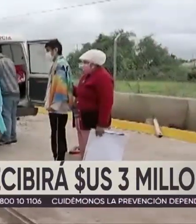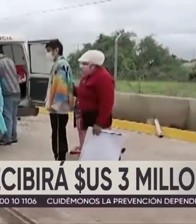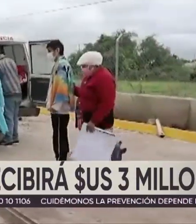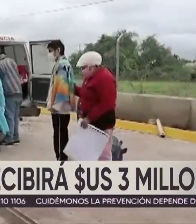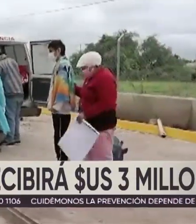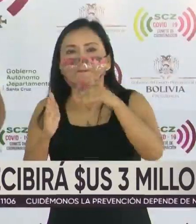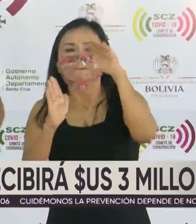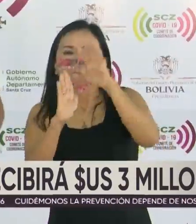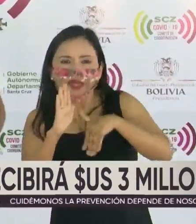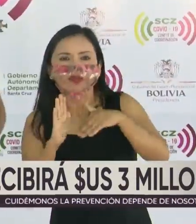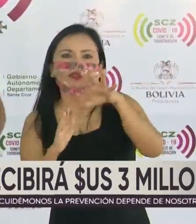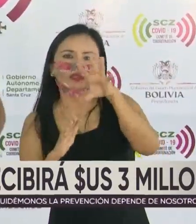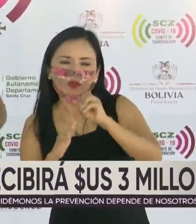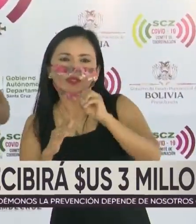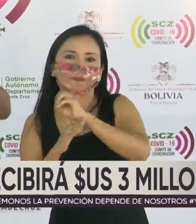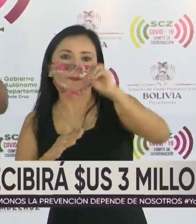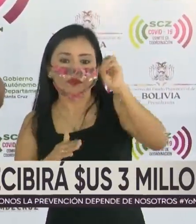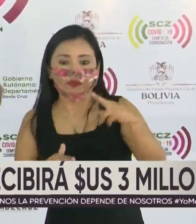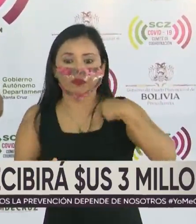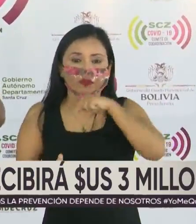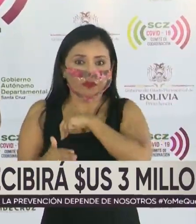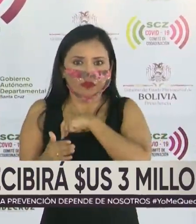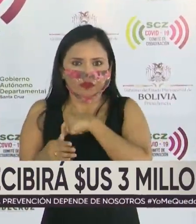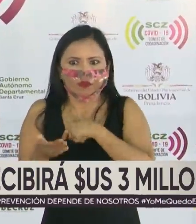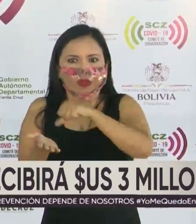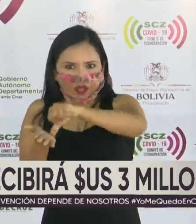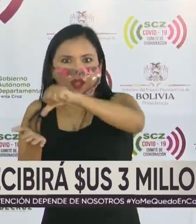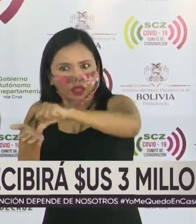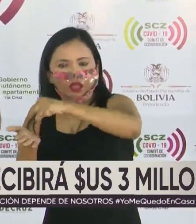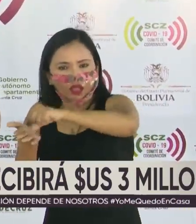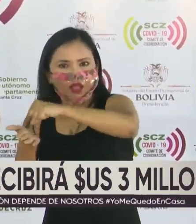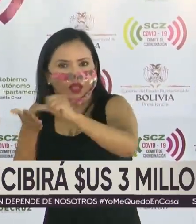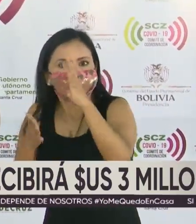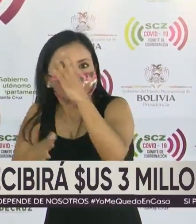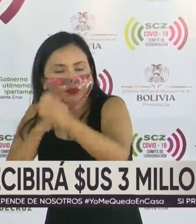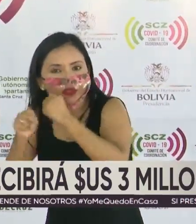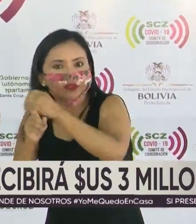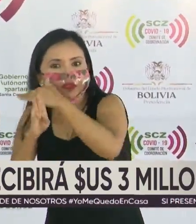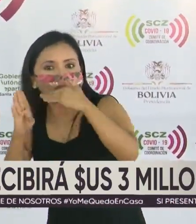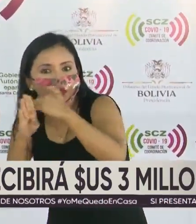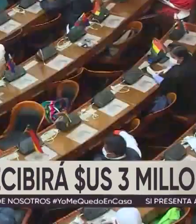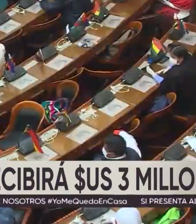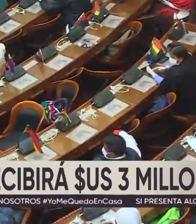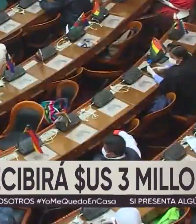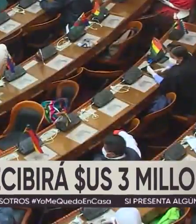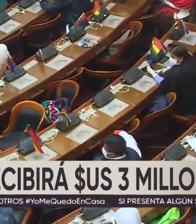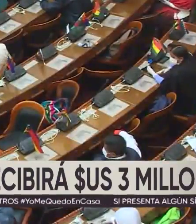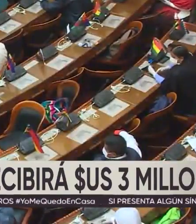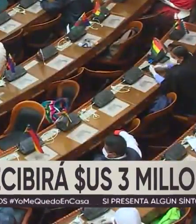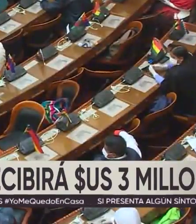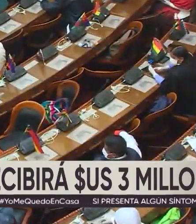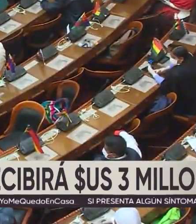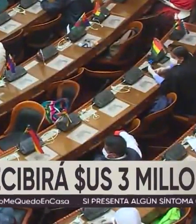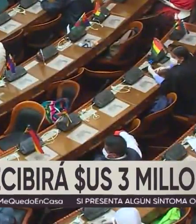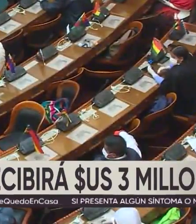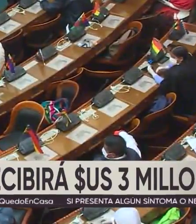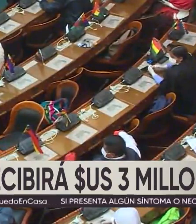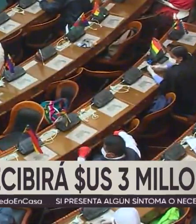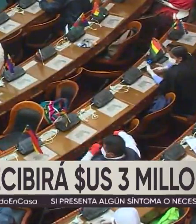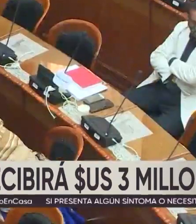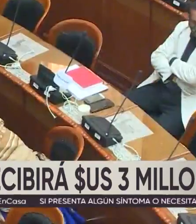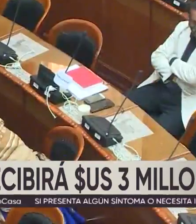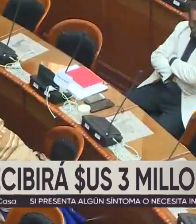del 50% de lo que hemos aportado durante estos 4 años y medio de la confiscación. Vladimir Peña asegura que solo